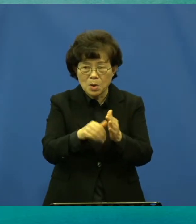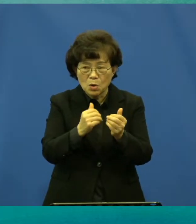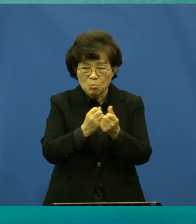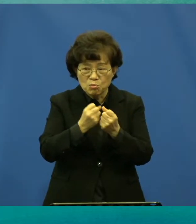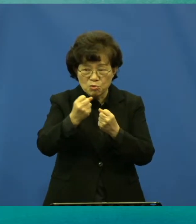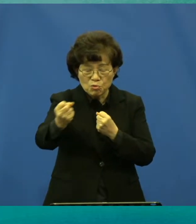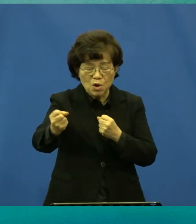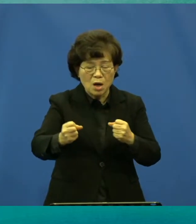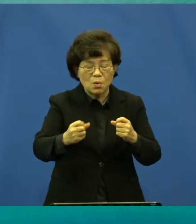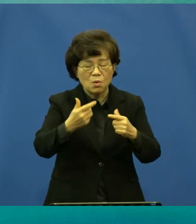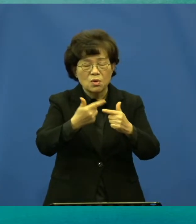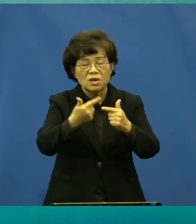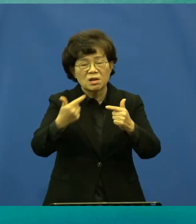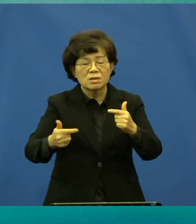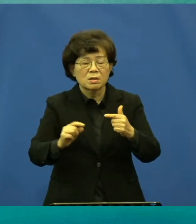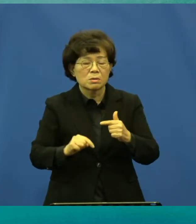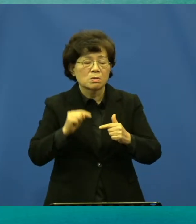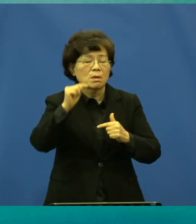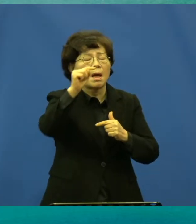성읍에서 나와버렸어요.